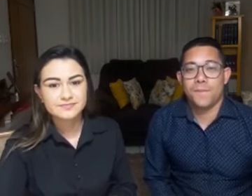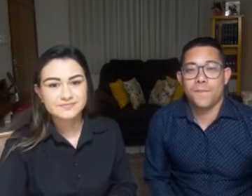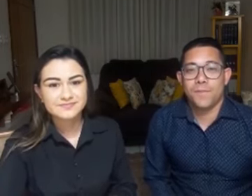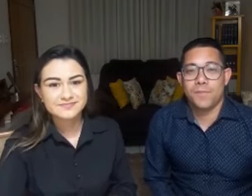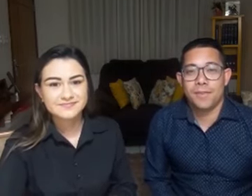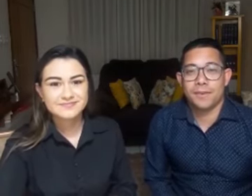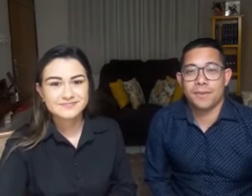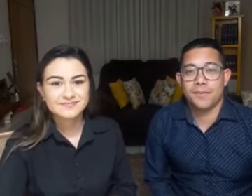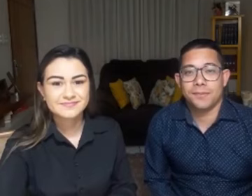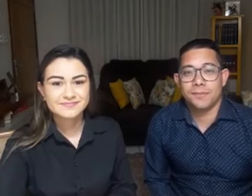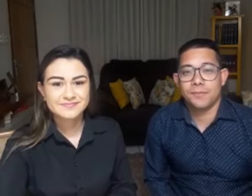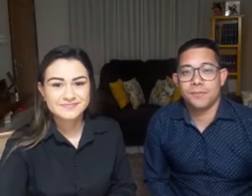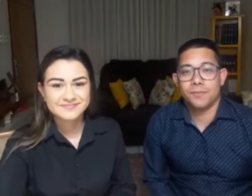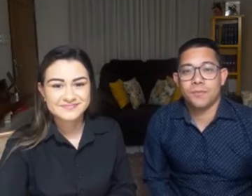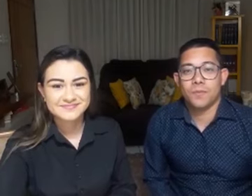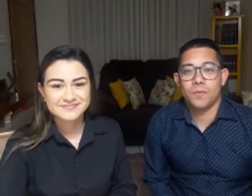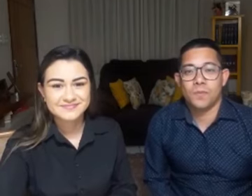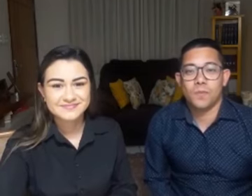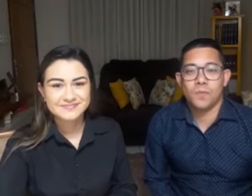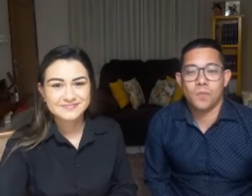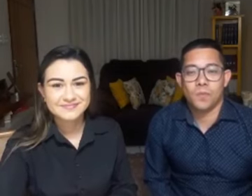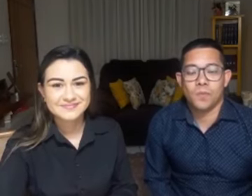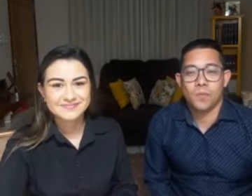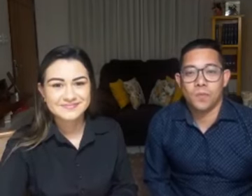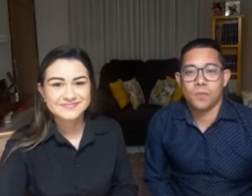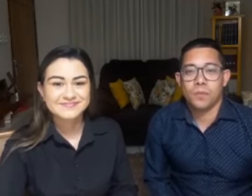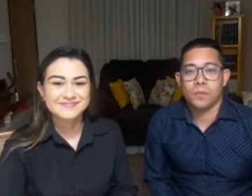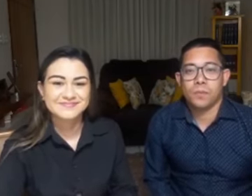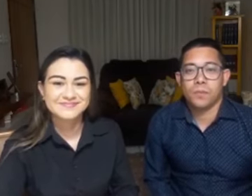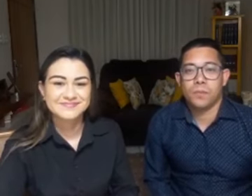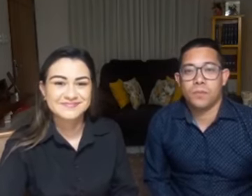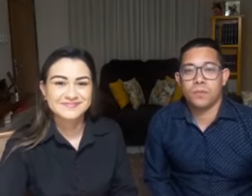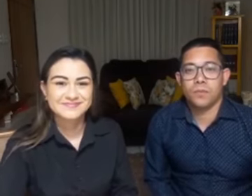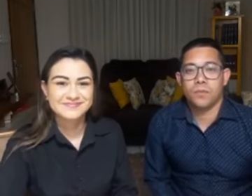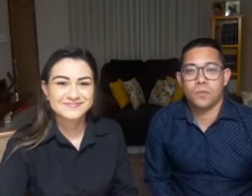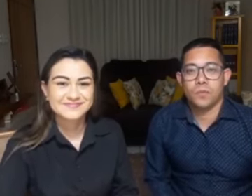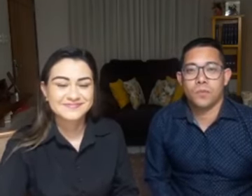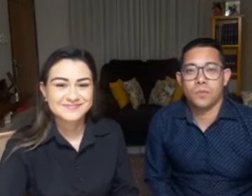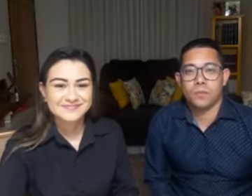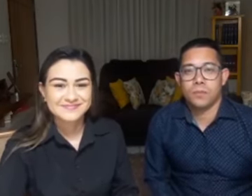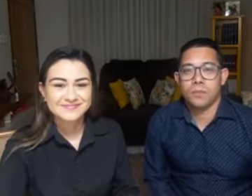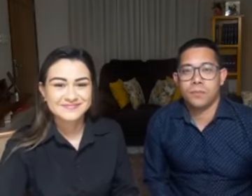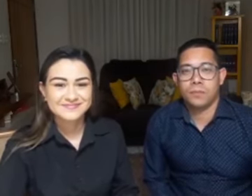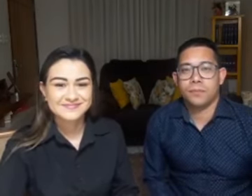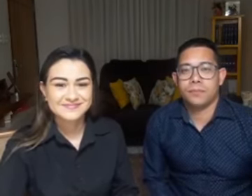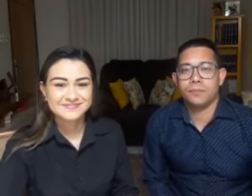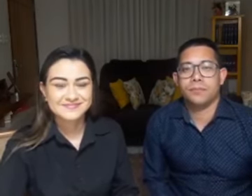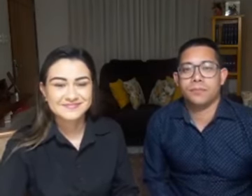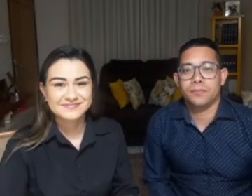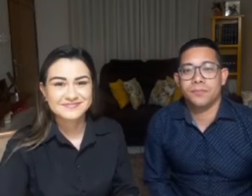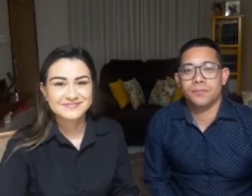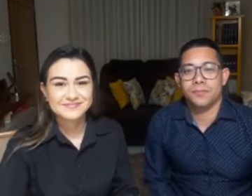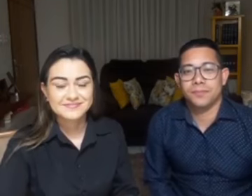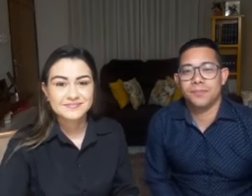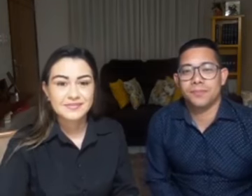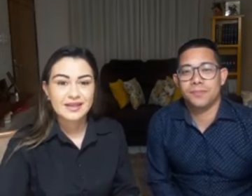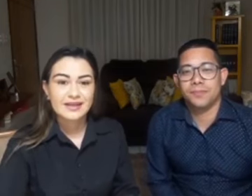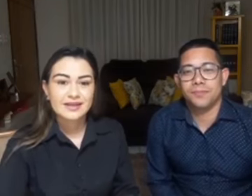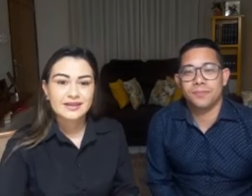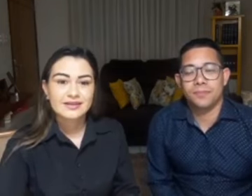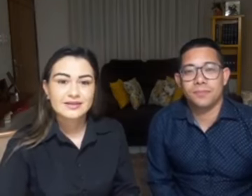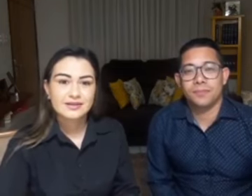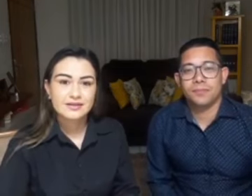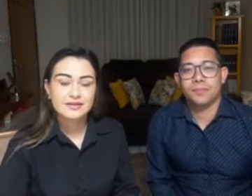abençoado, Gesiel, Kelma, que fazem assim um trabalho admirável, tá? Um trabalho na área